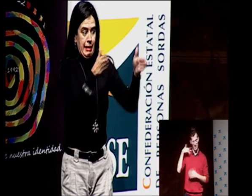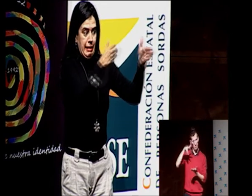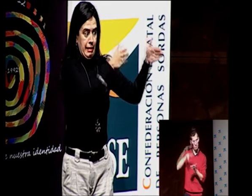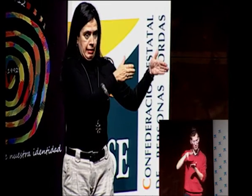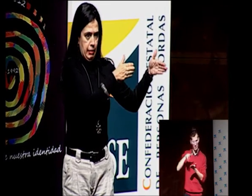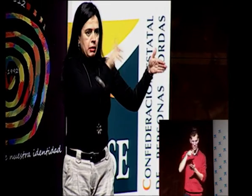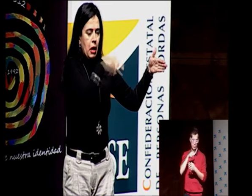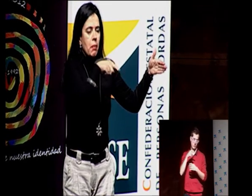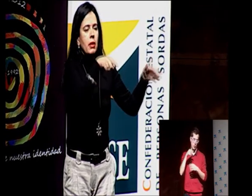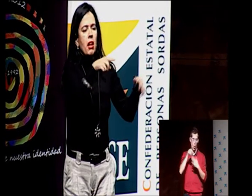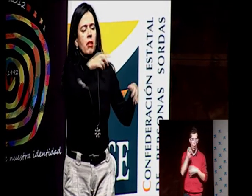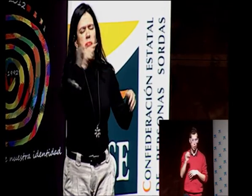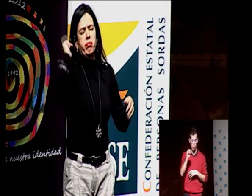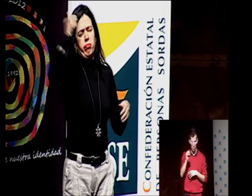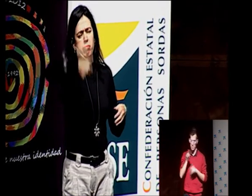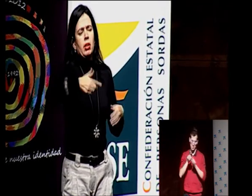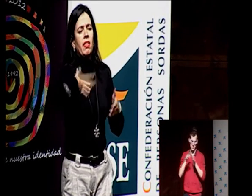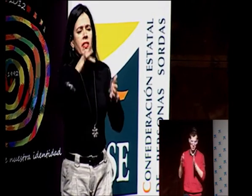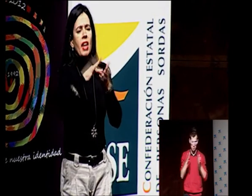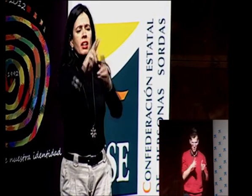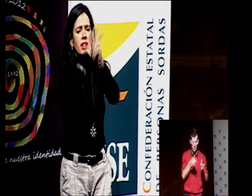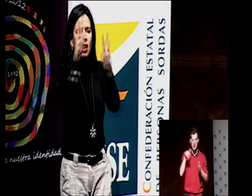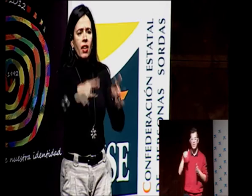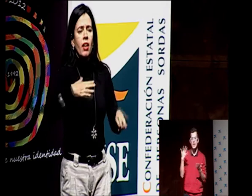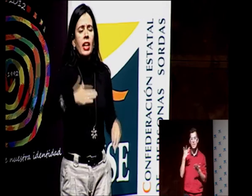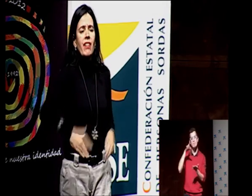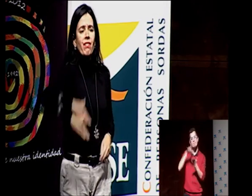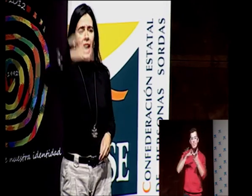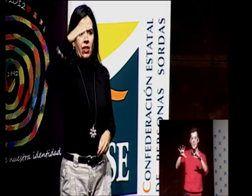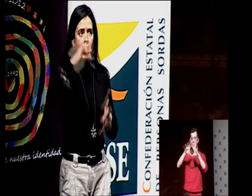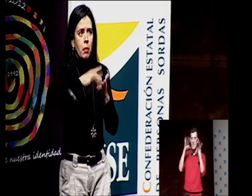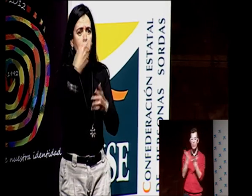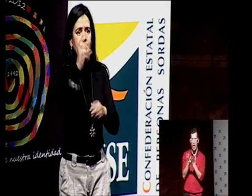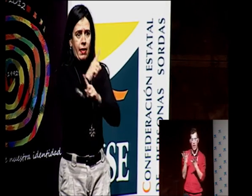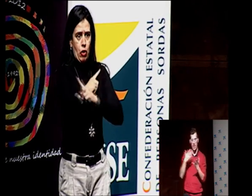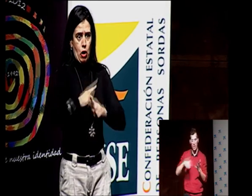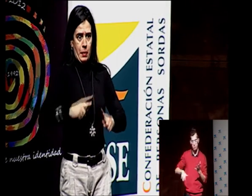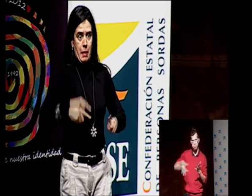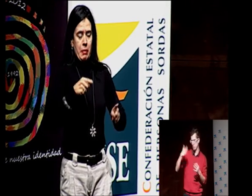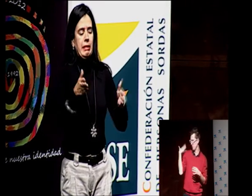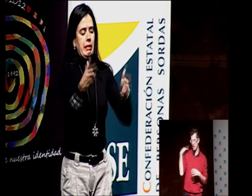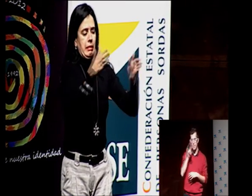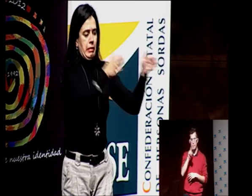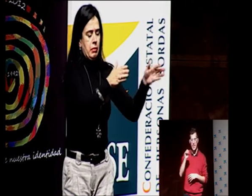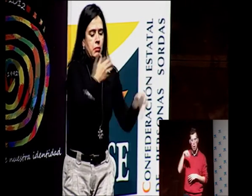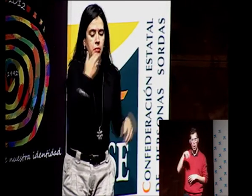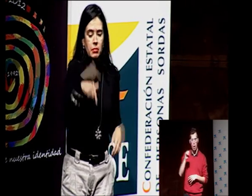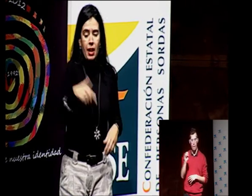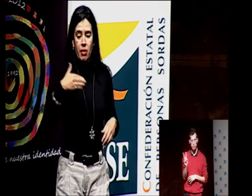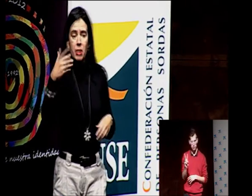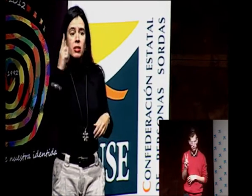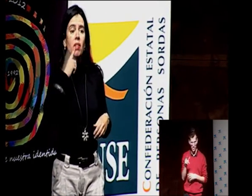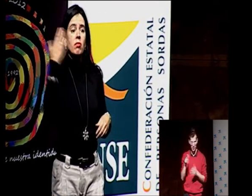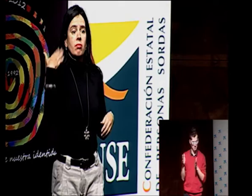el día 11 de octubre en la ONU y el Día Internacional de la infancia que es el 20 de